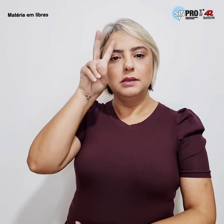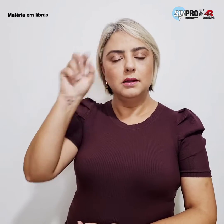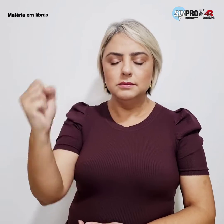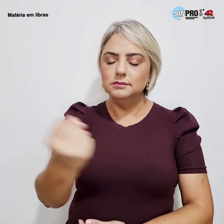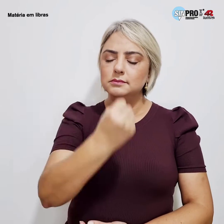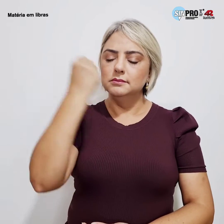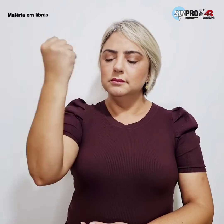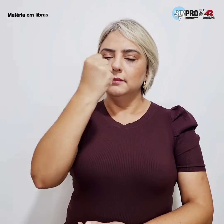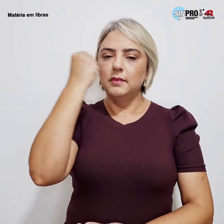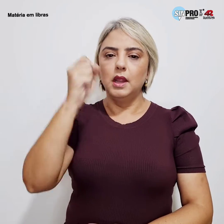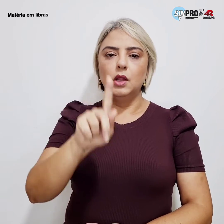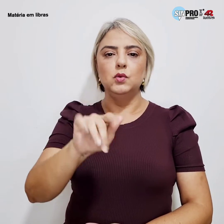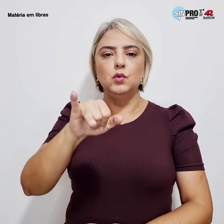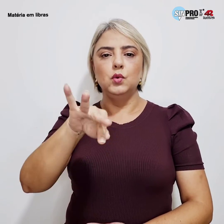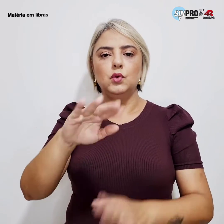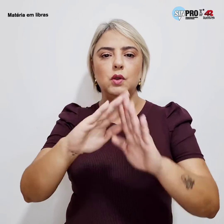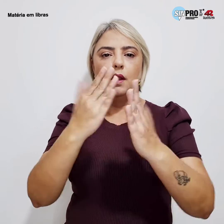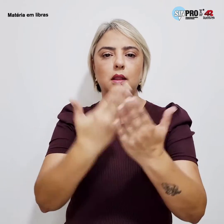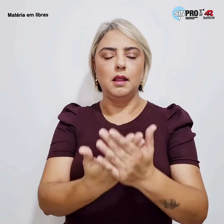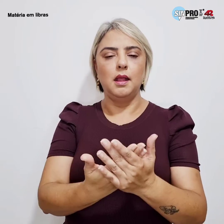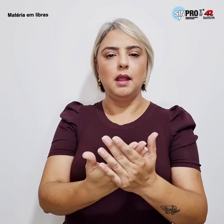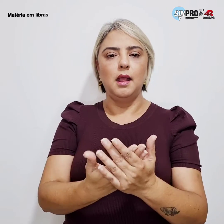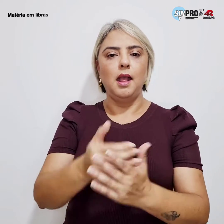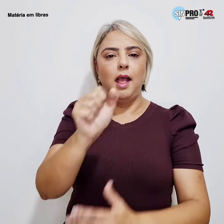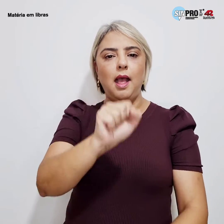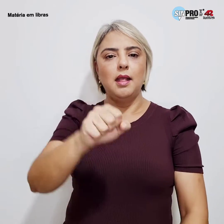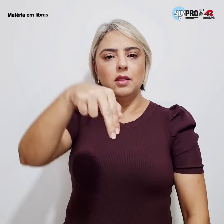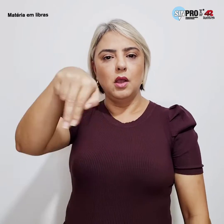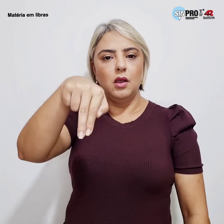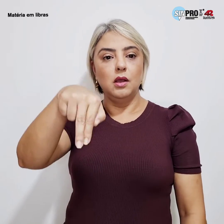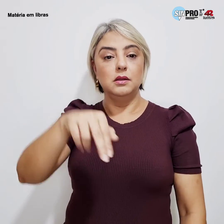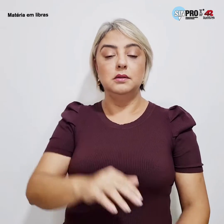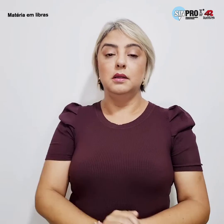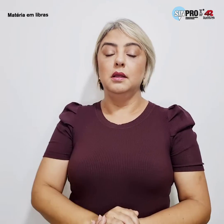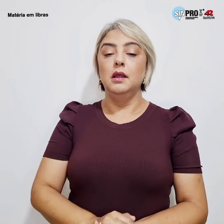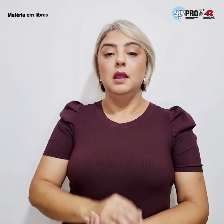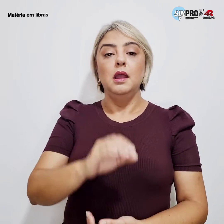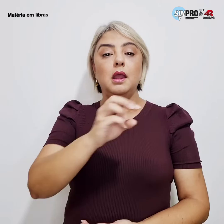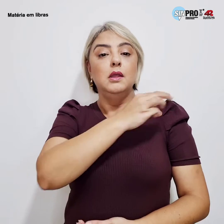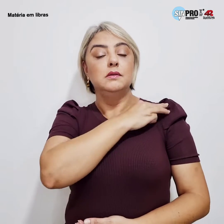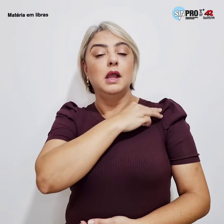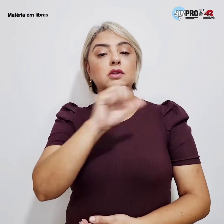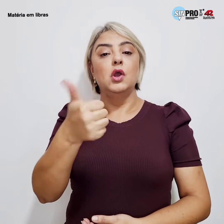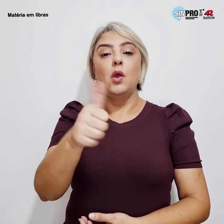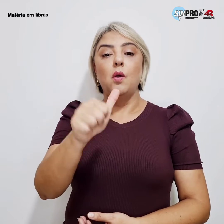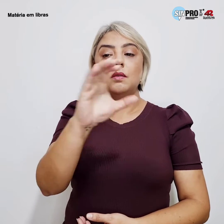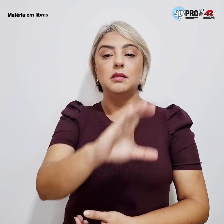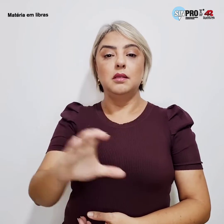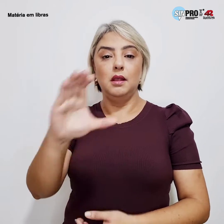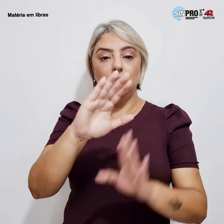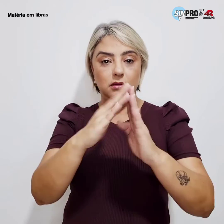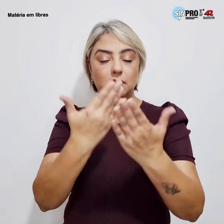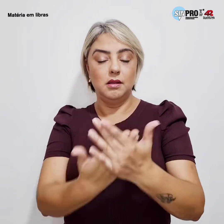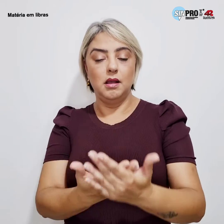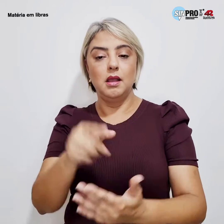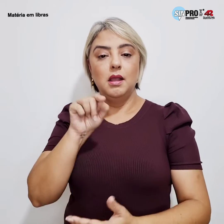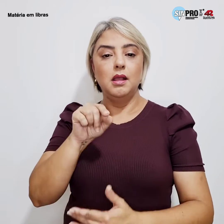do GISNO, na Asa Norte, e do SED 11, na Ceilândia, em que a mobilização